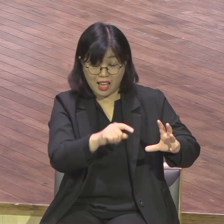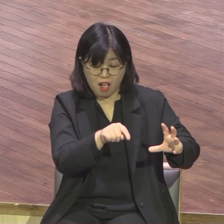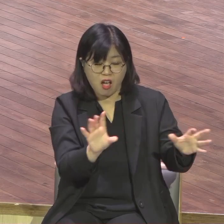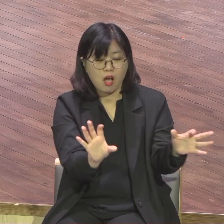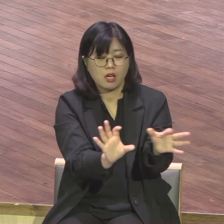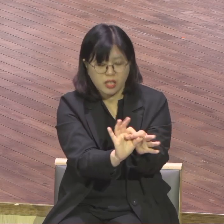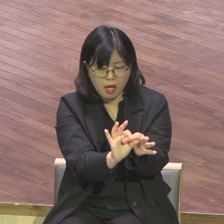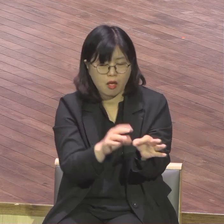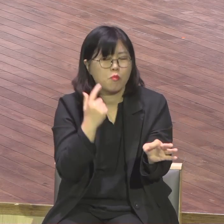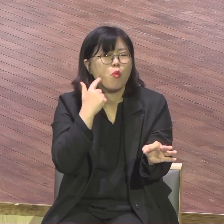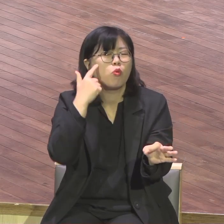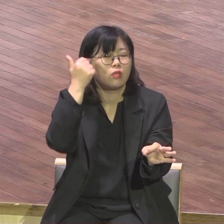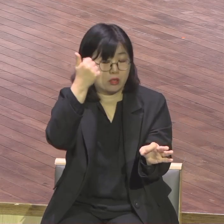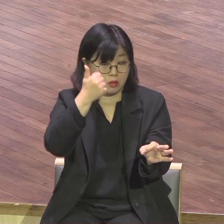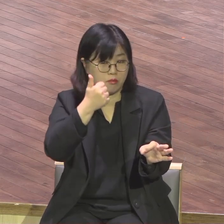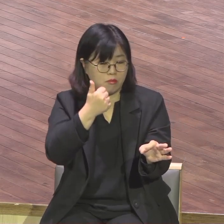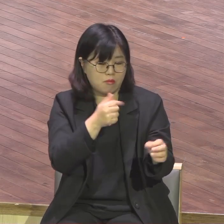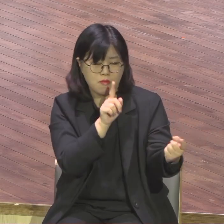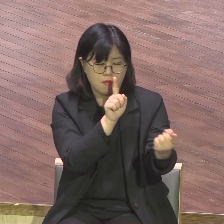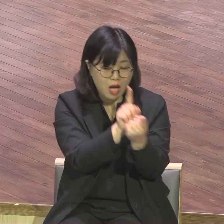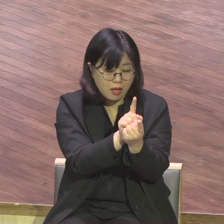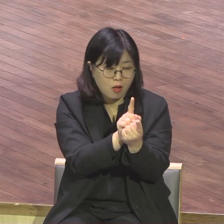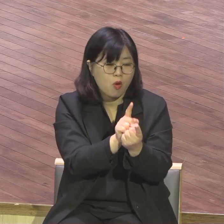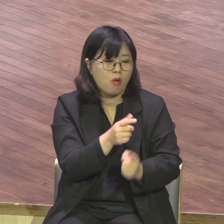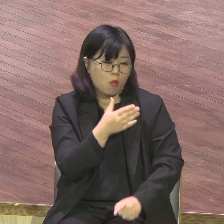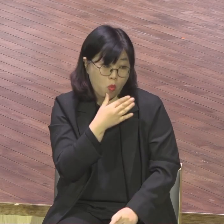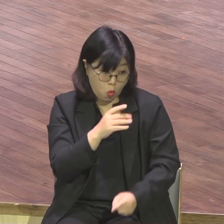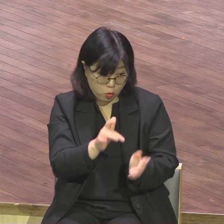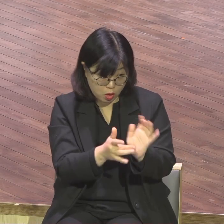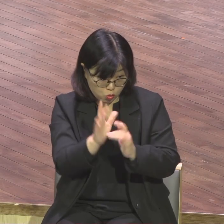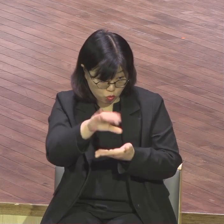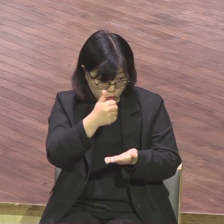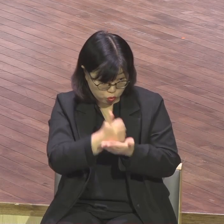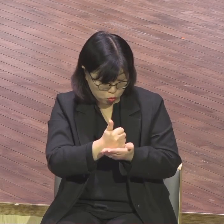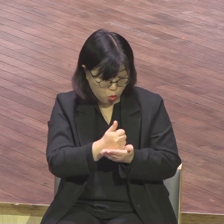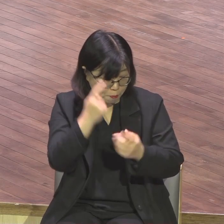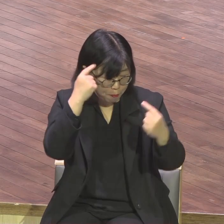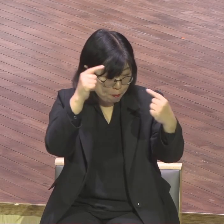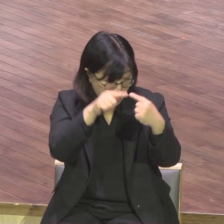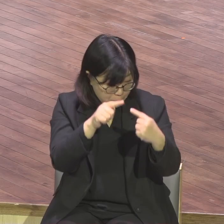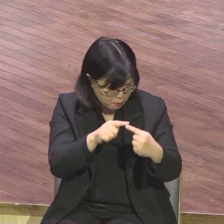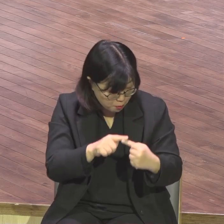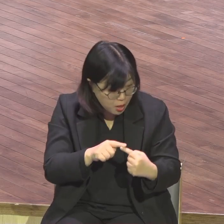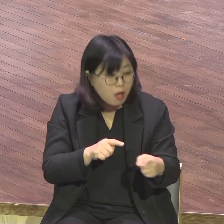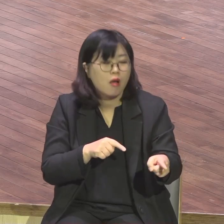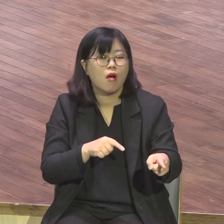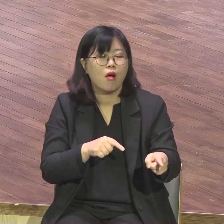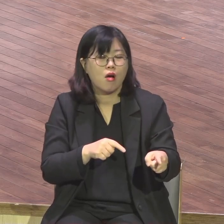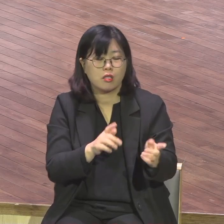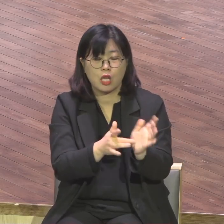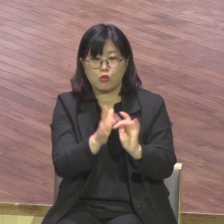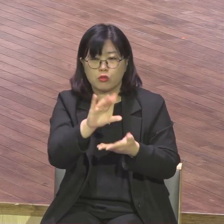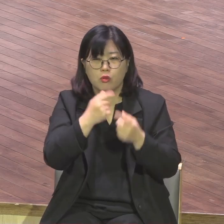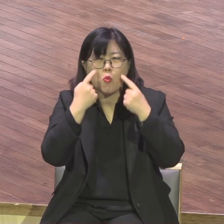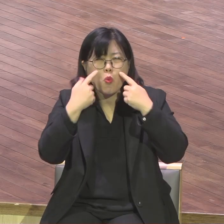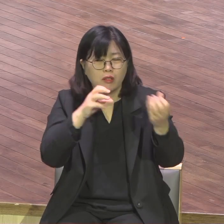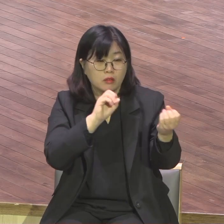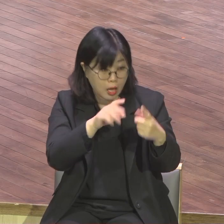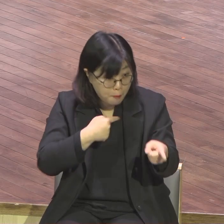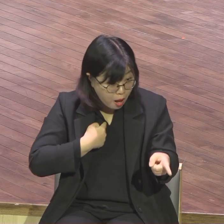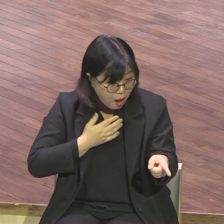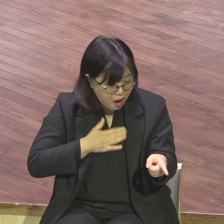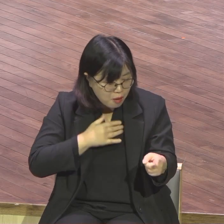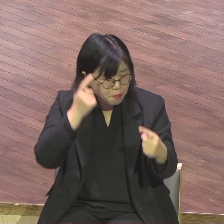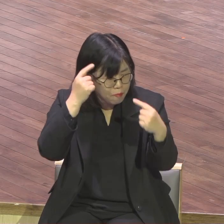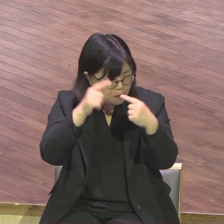흐름을 같이 하는 그야말로 예수가 그리스도라는 사실에 확실한 답을 찾은 현지인 목사를 만났다는